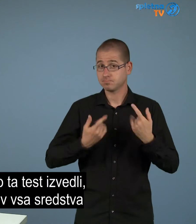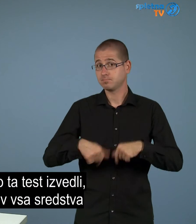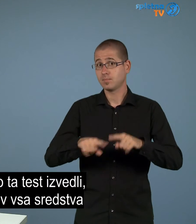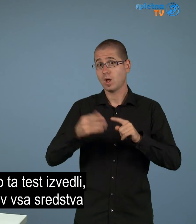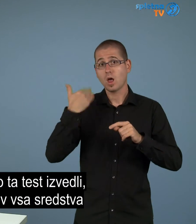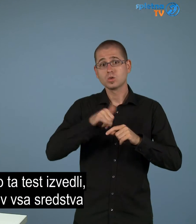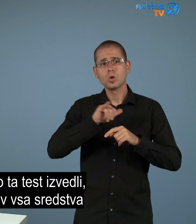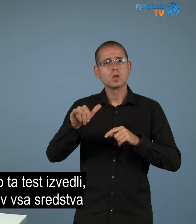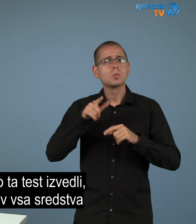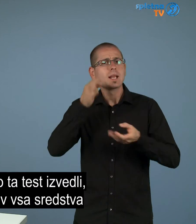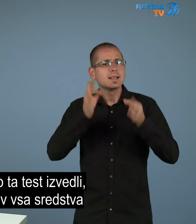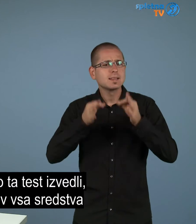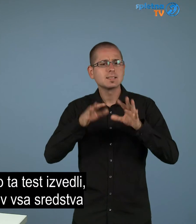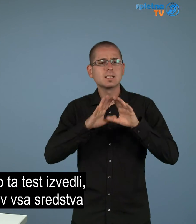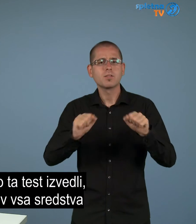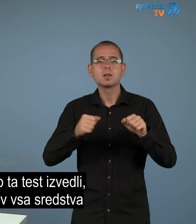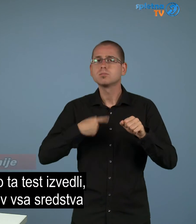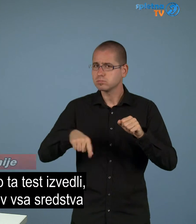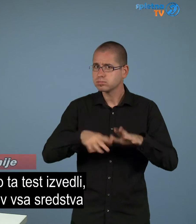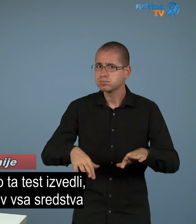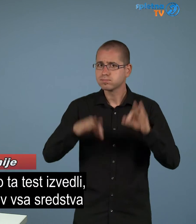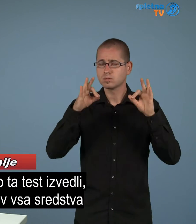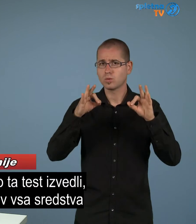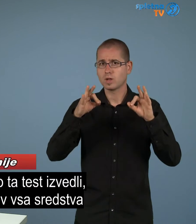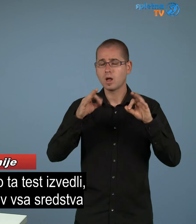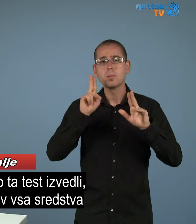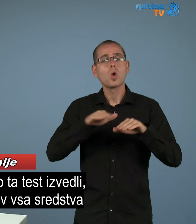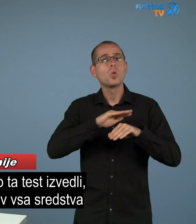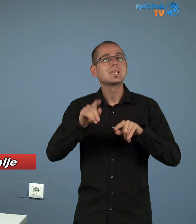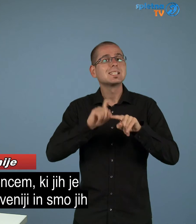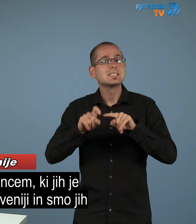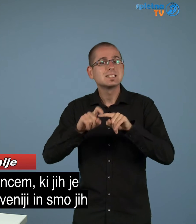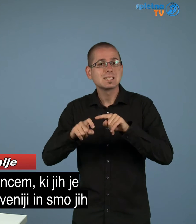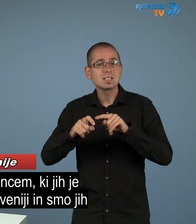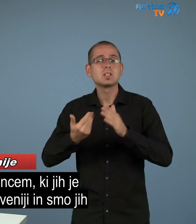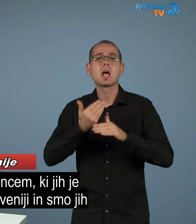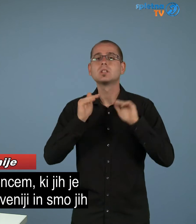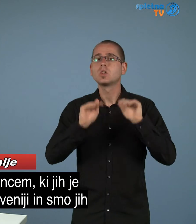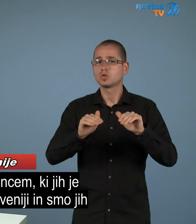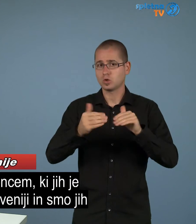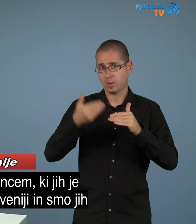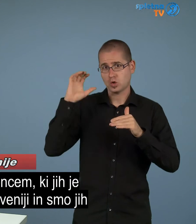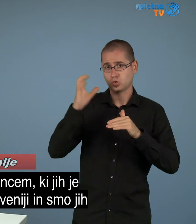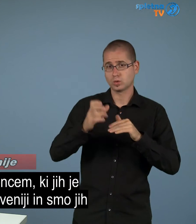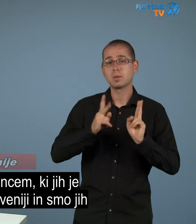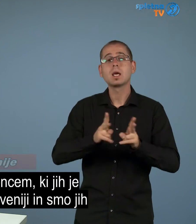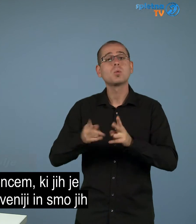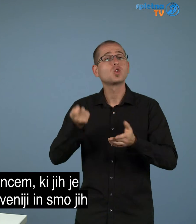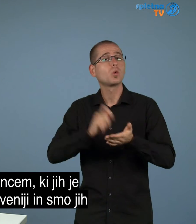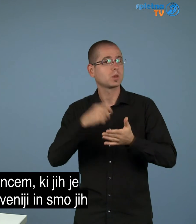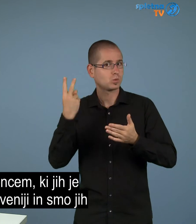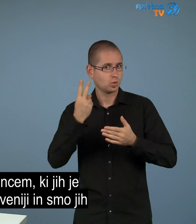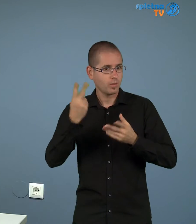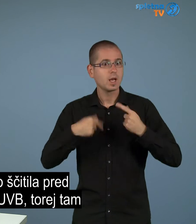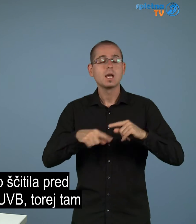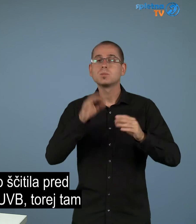Mi smo lani, ko smo ta test izvedli, ugotovili, da so prav vsa sredstva za zaščito pred soncem, ki jih je mogoče kupiti v Sloveniji, in